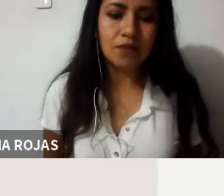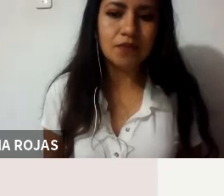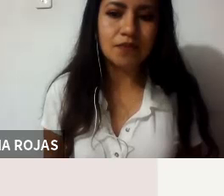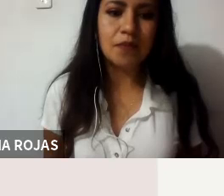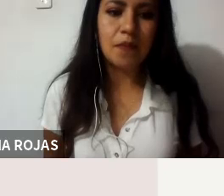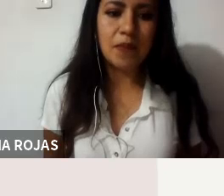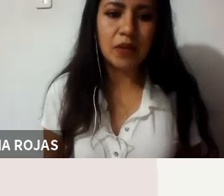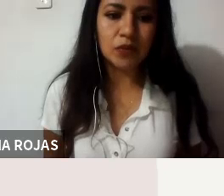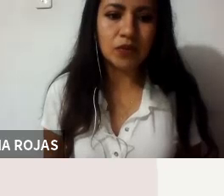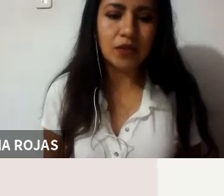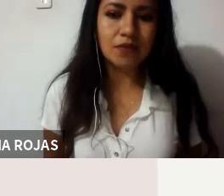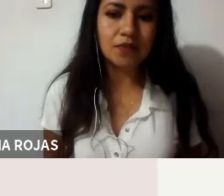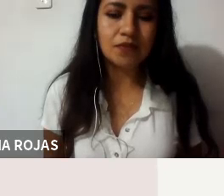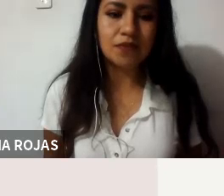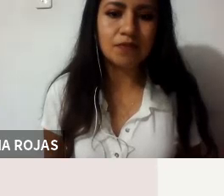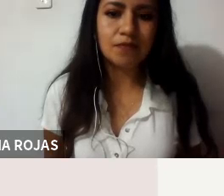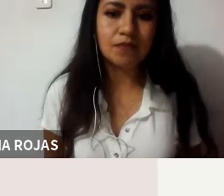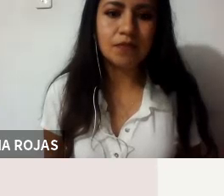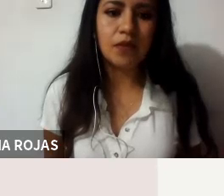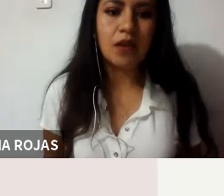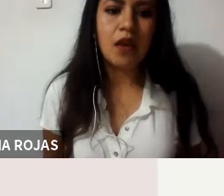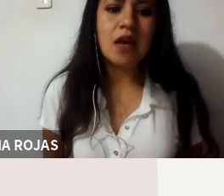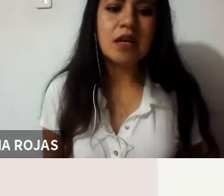Pregunta, pregunta,